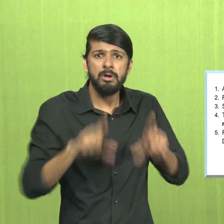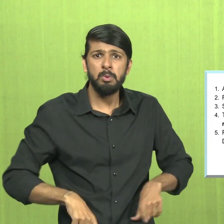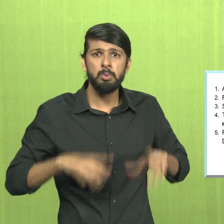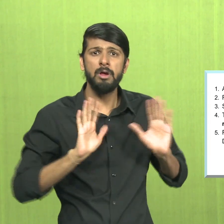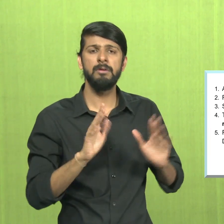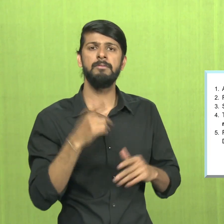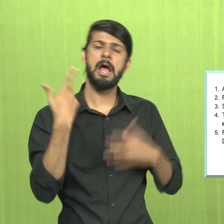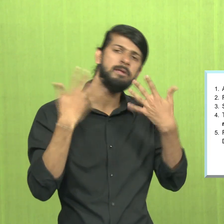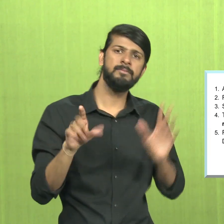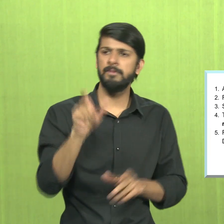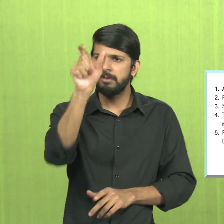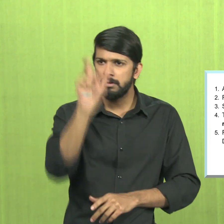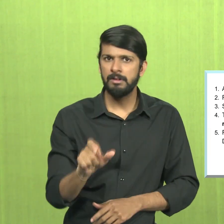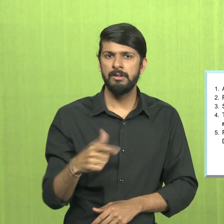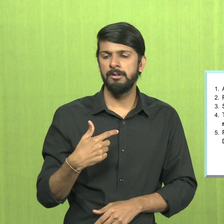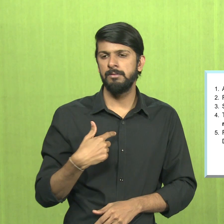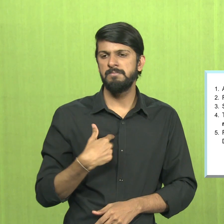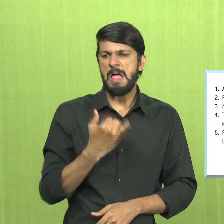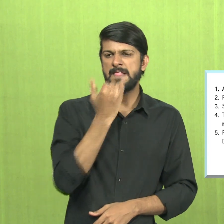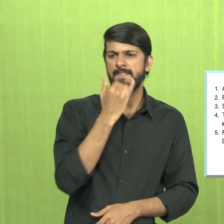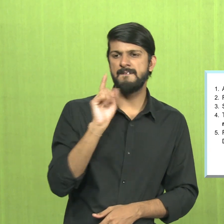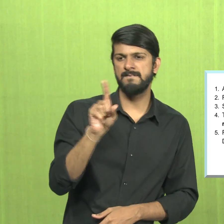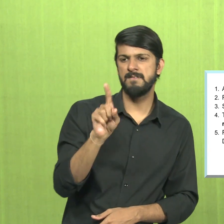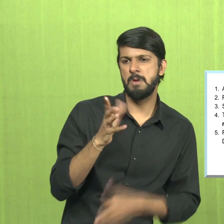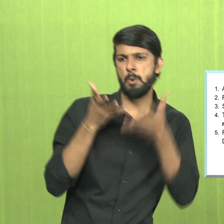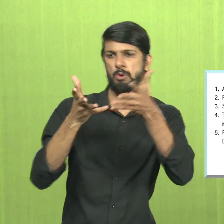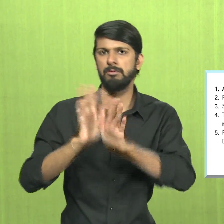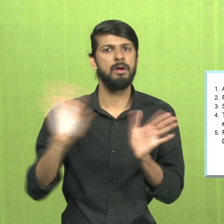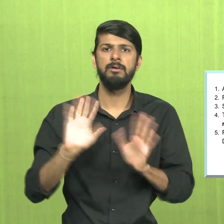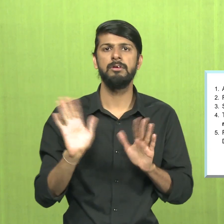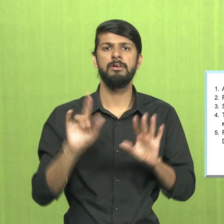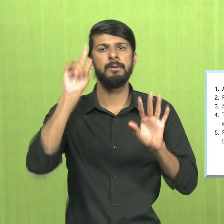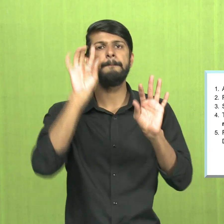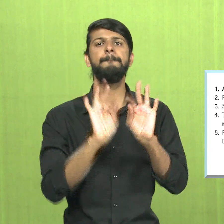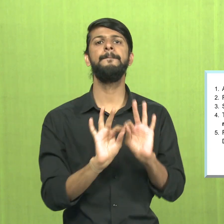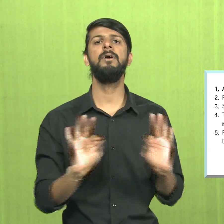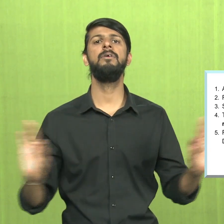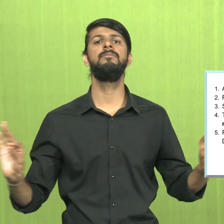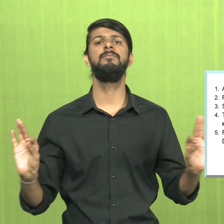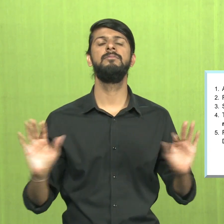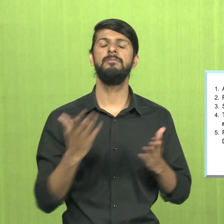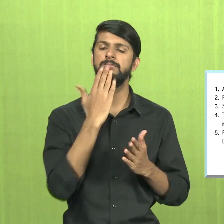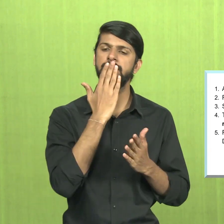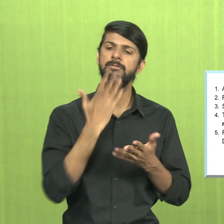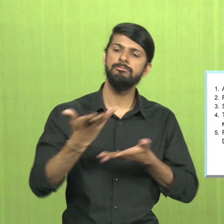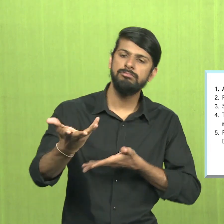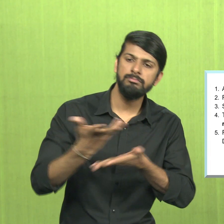थे इंटेंशन द मोस्ट इंपॉर्टेंट प्रिंसिपल इज अहिंसा और non-violence